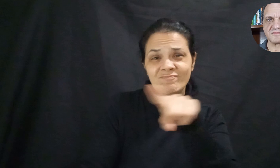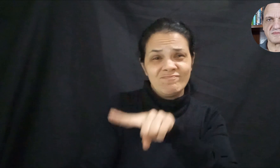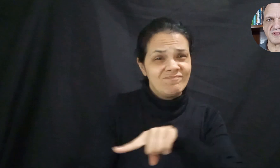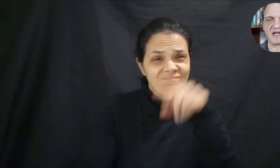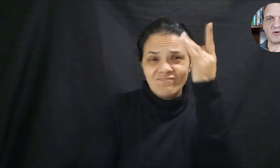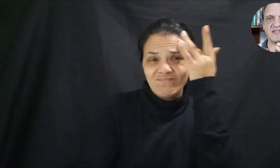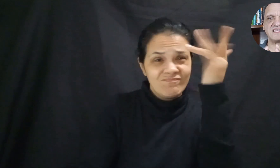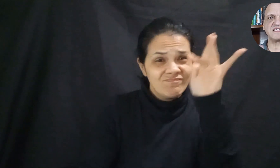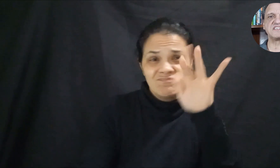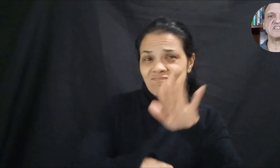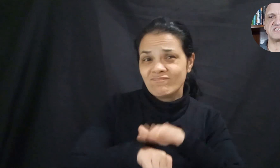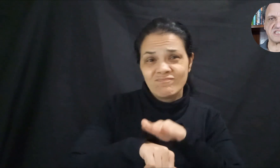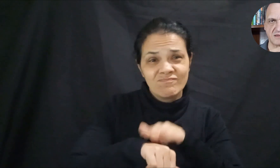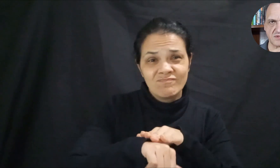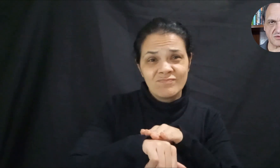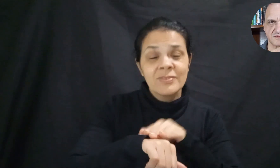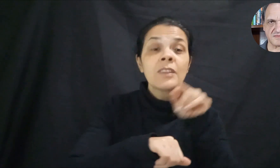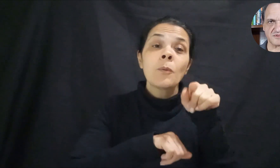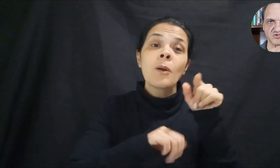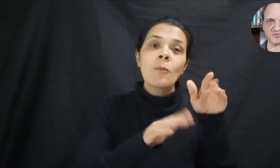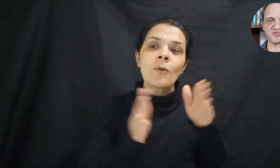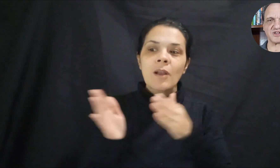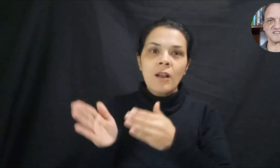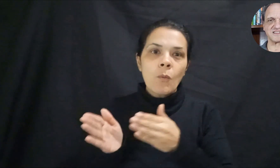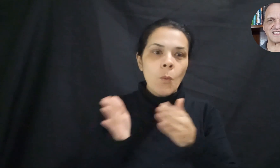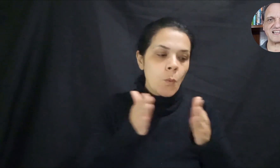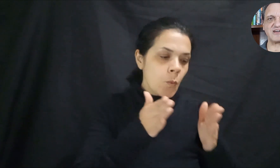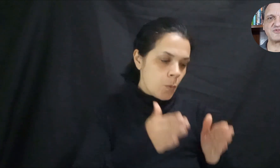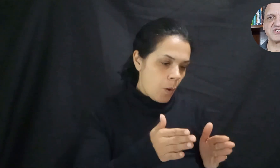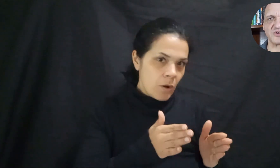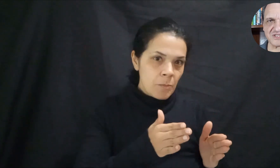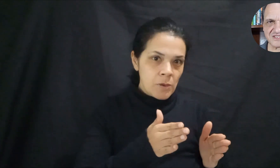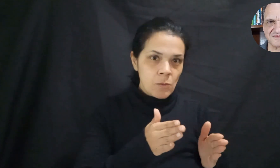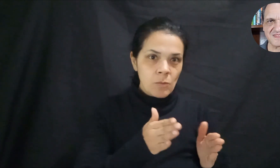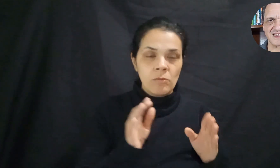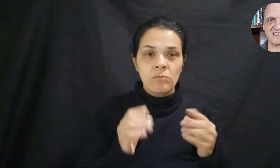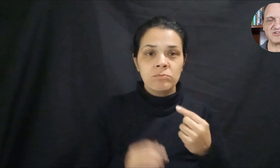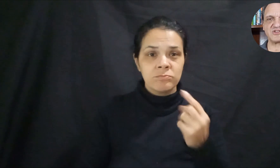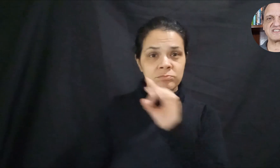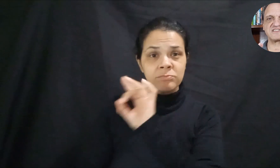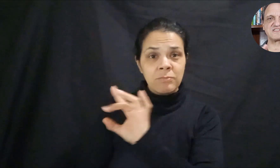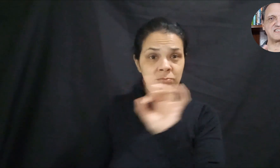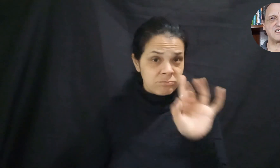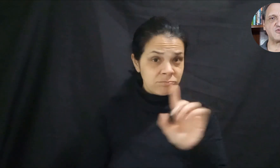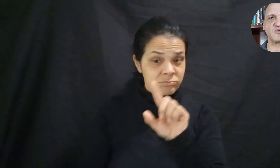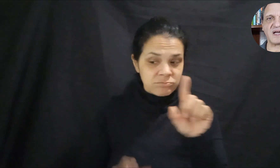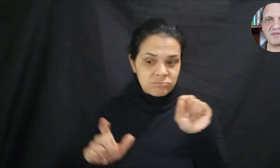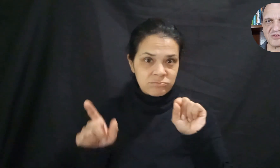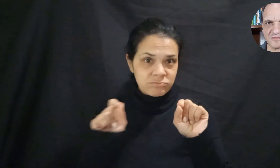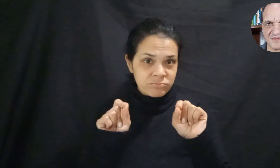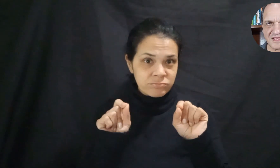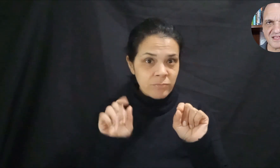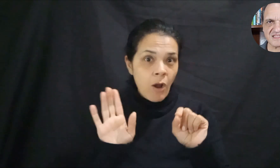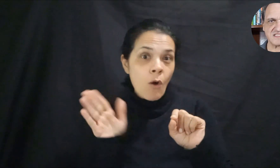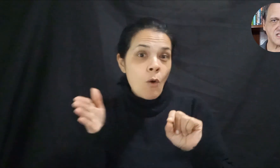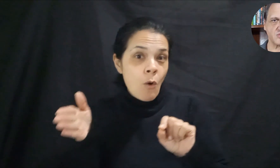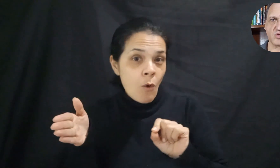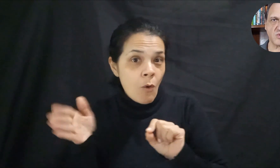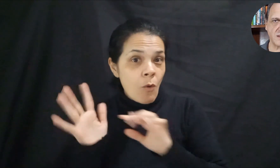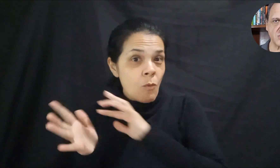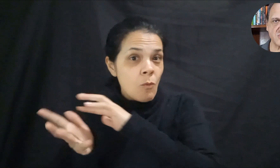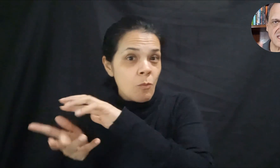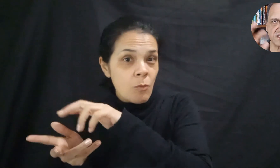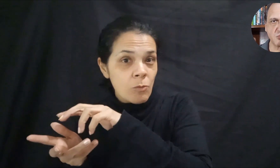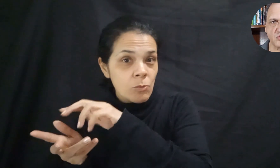caminho. Agora, quem decide esse caminho? Somos nós. Cada um de nós. Cada um de nós está seguindo um caminho. Está seguindo